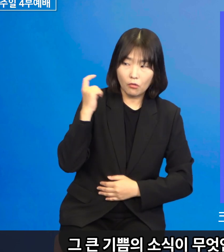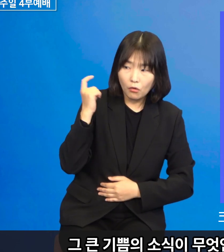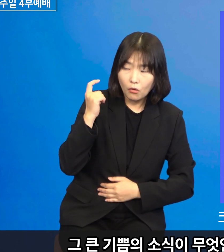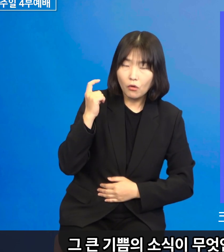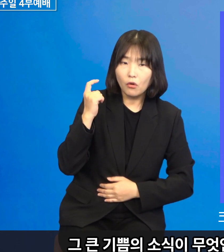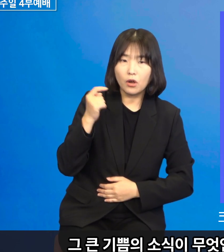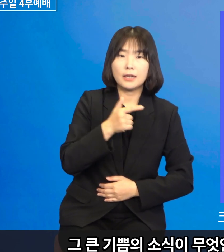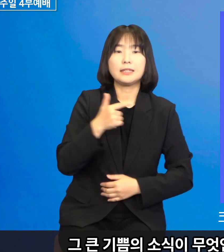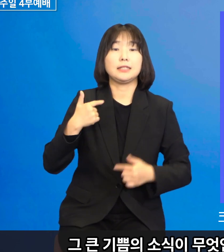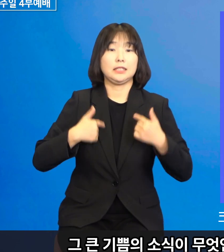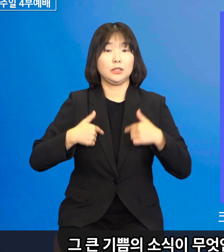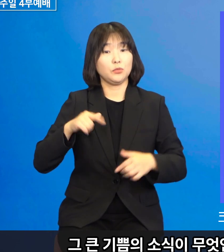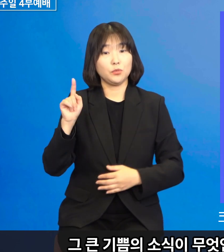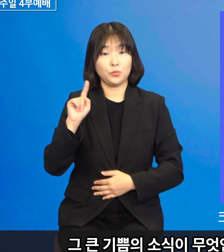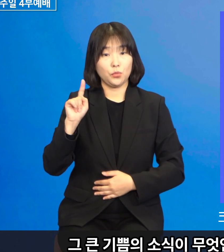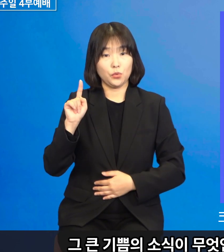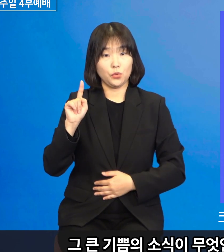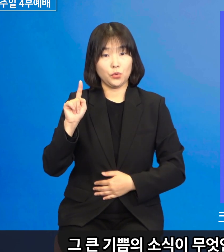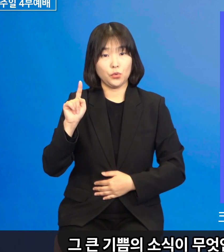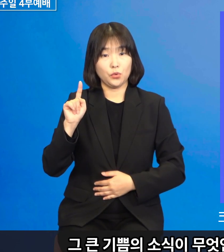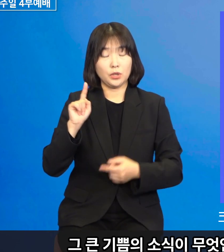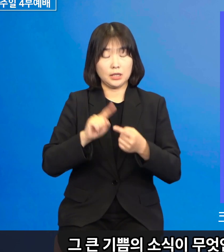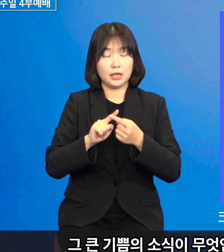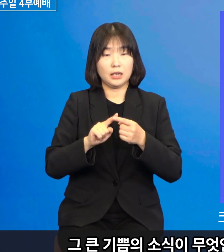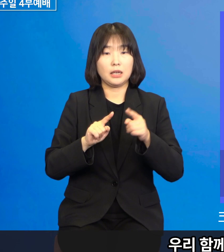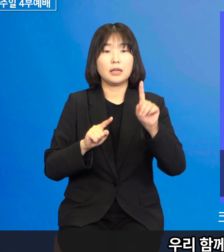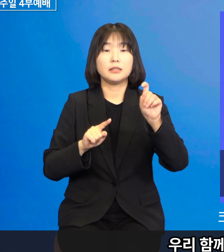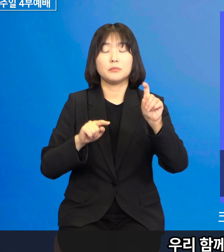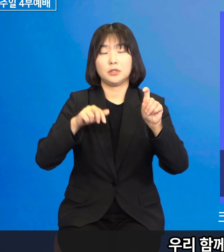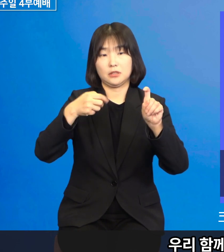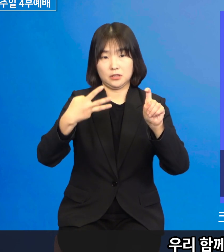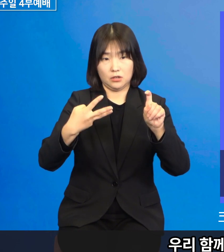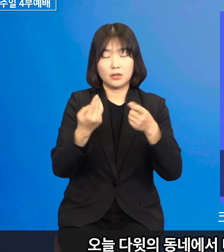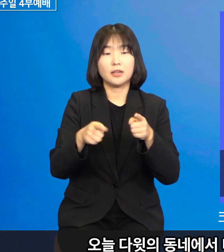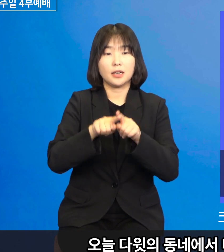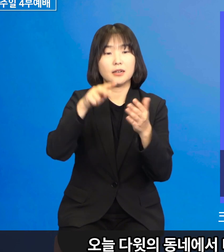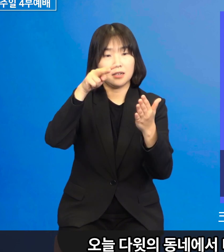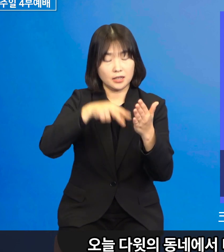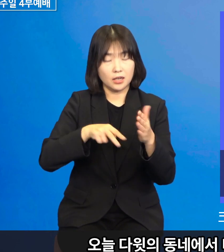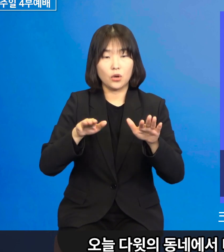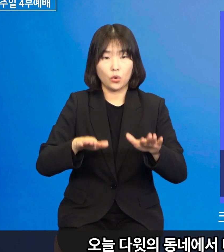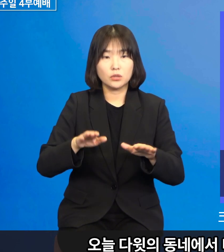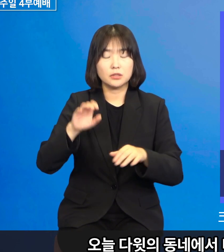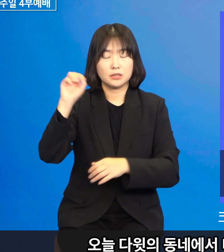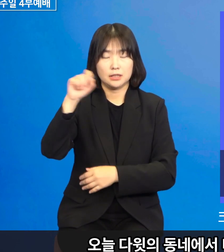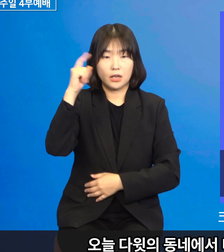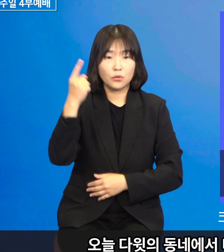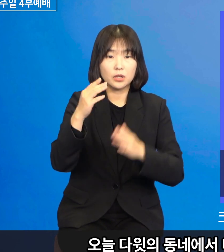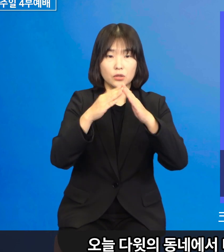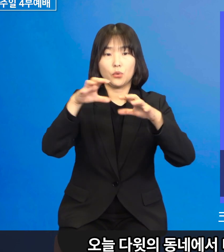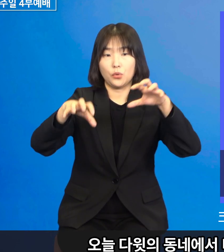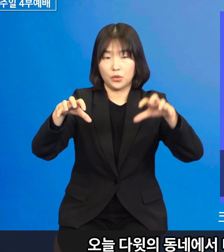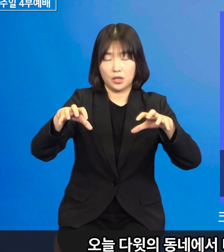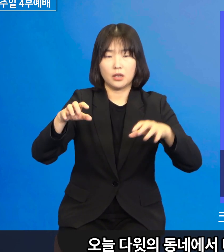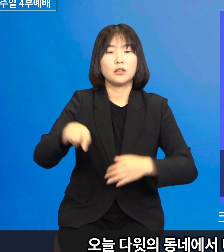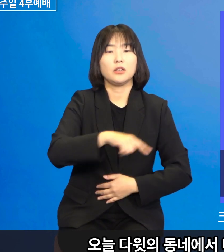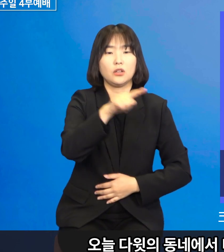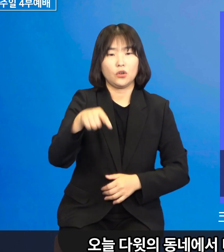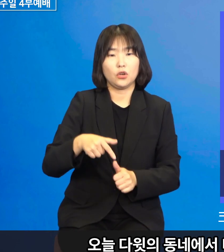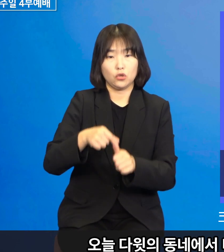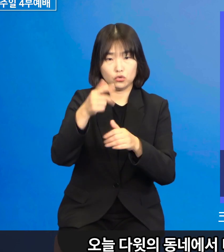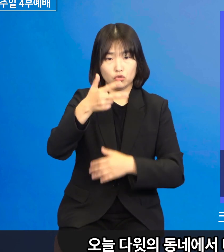그 큰 기쁨의 소식이 무엇인지는 11절에 나와 있습니다. 우리 함께 읽겠습니다. 시작. 오늘 다윗의